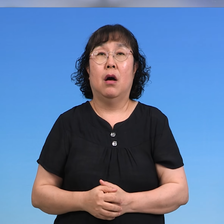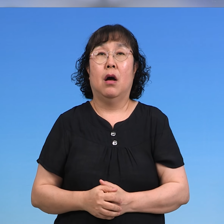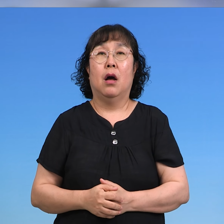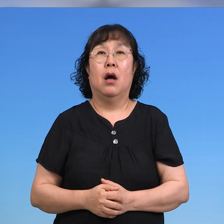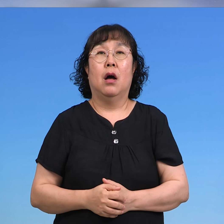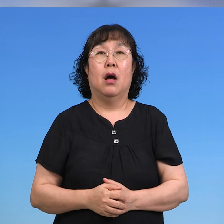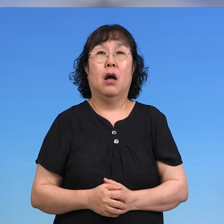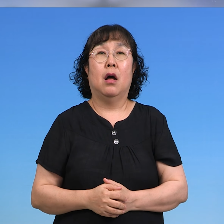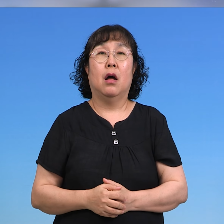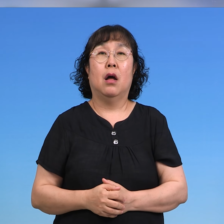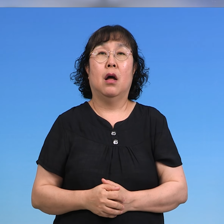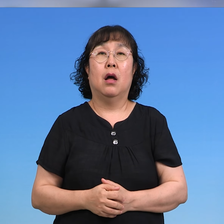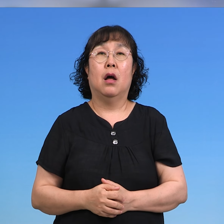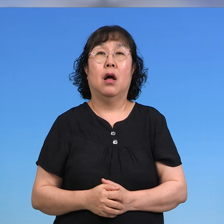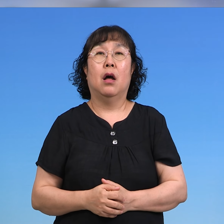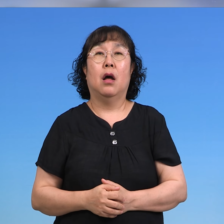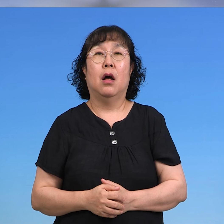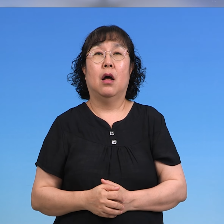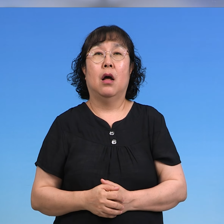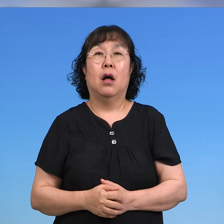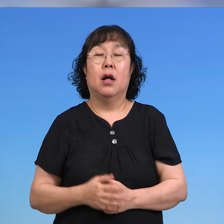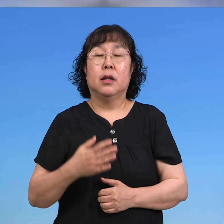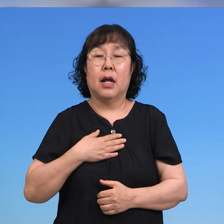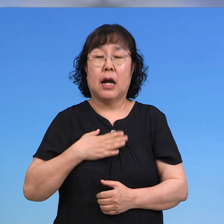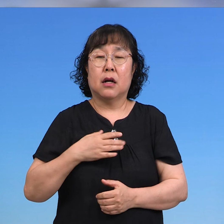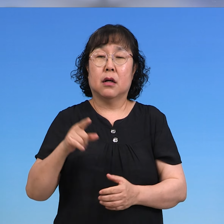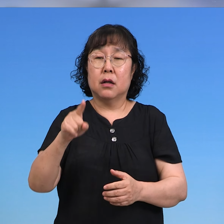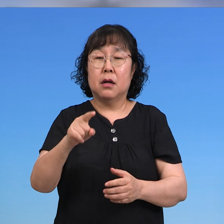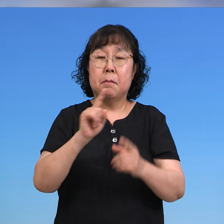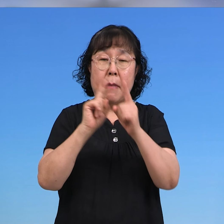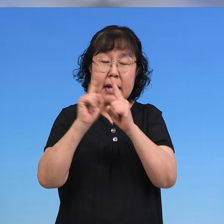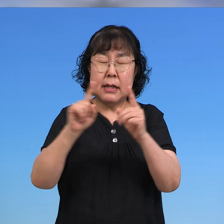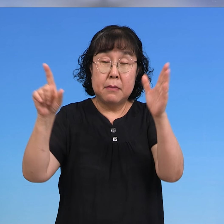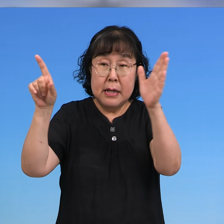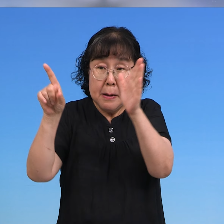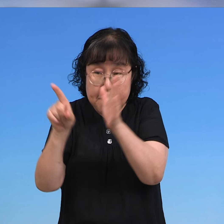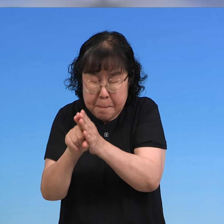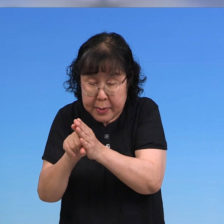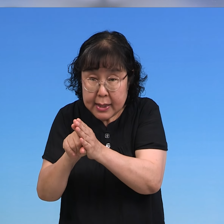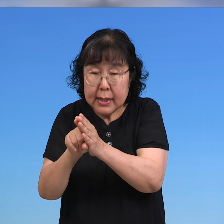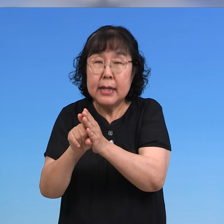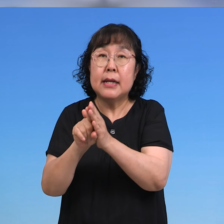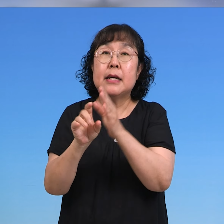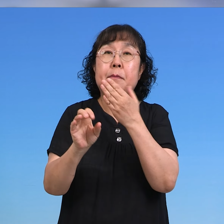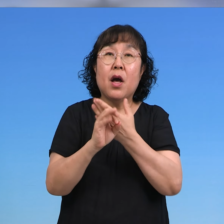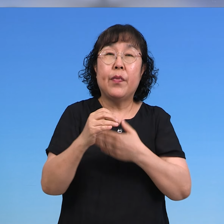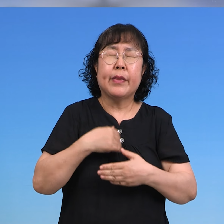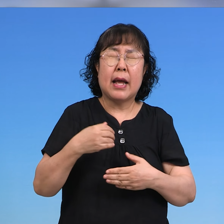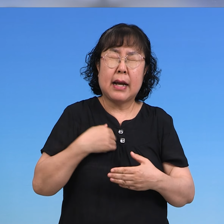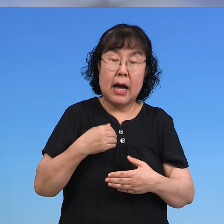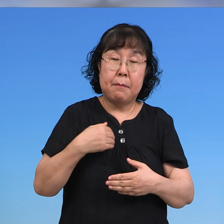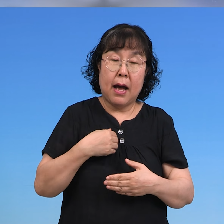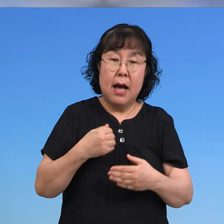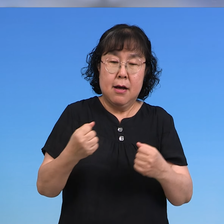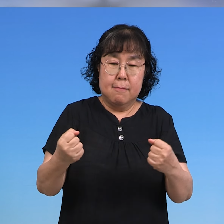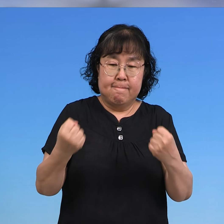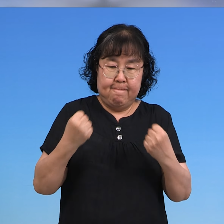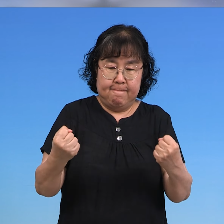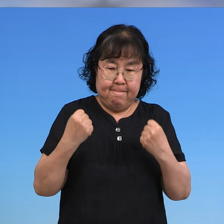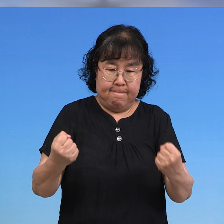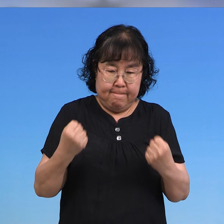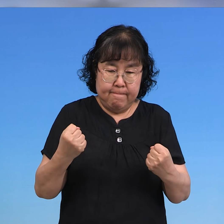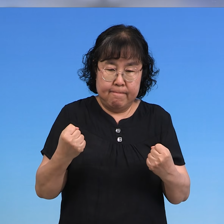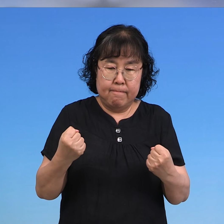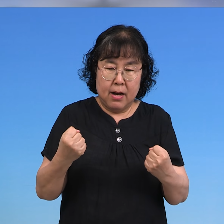그대로 받아들인다면 의욕이 안 생기겠습니까? 여러분 의욕이 안 생기겠냐고요. 내가 노력하는